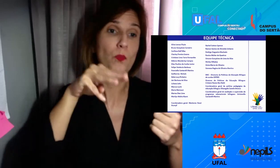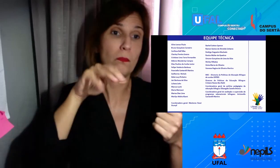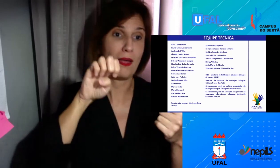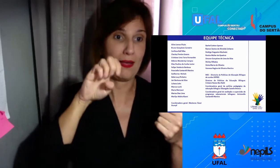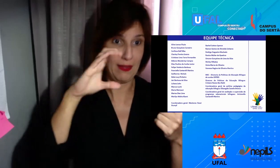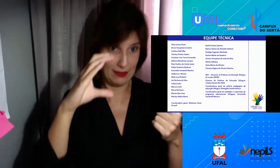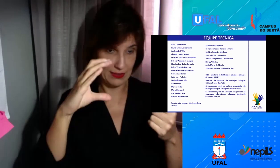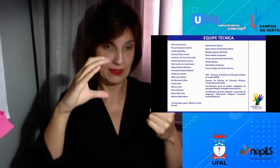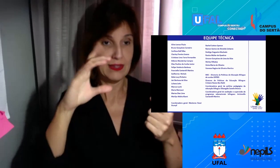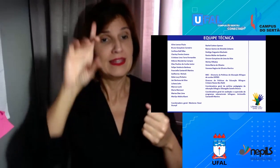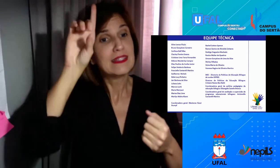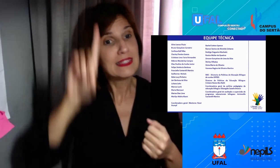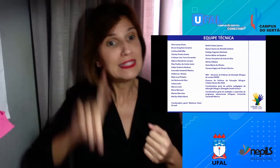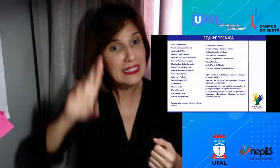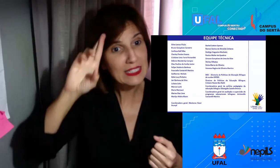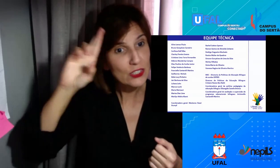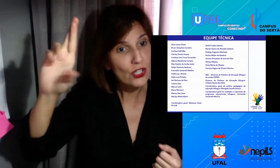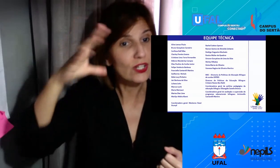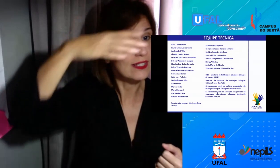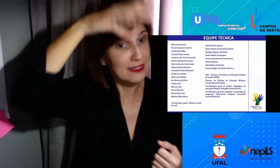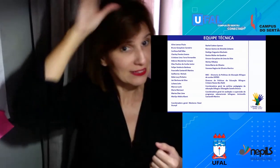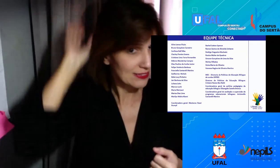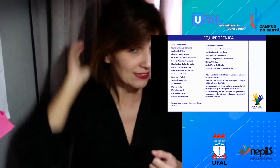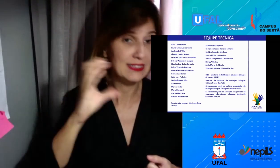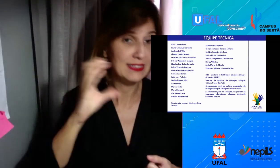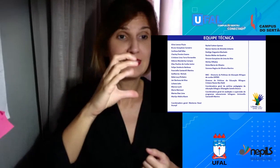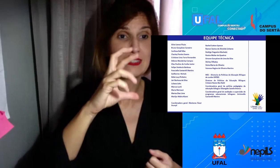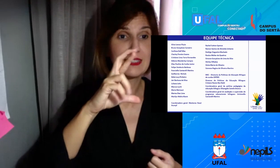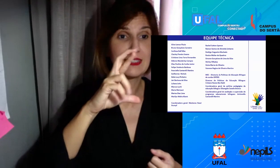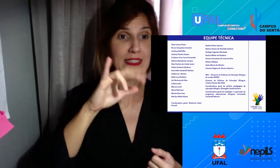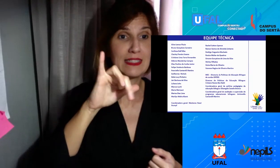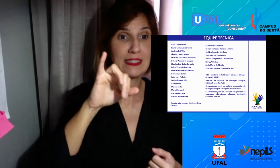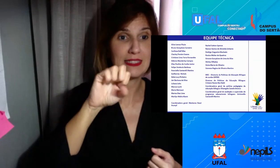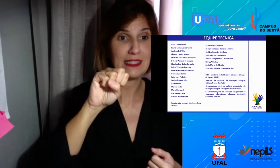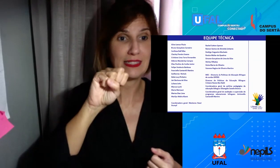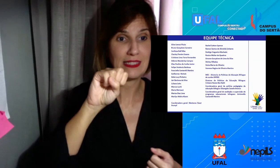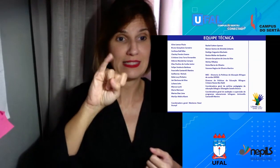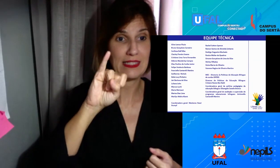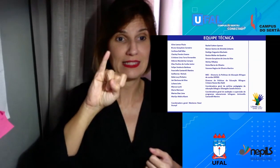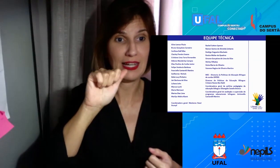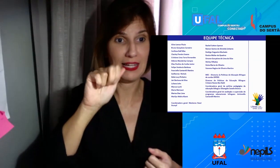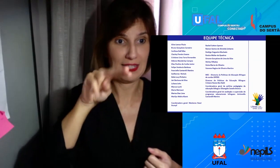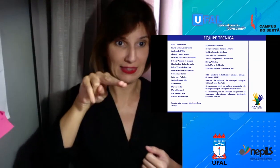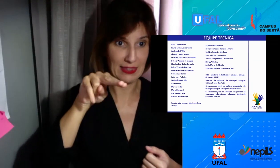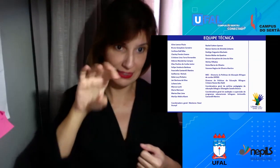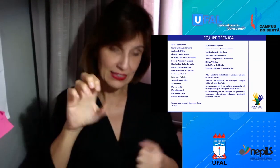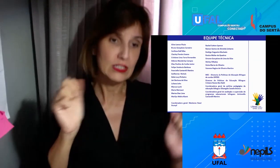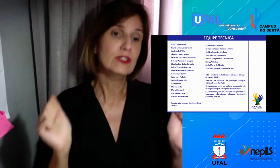E nós fomos chamados pela diretora